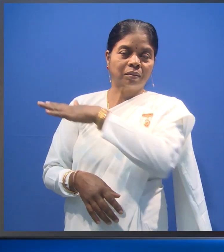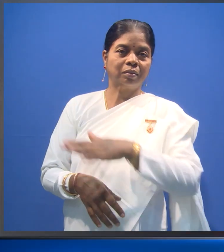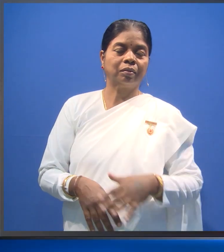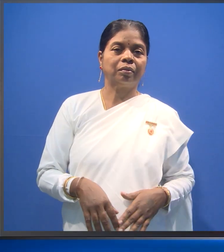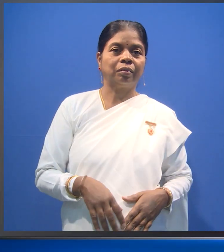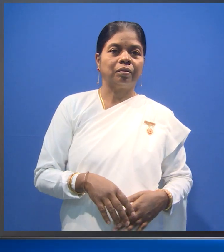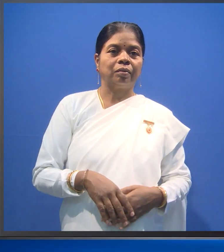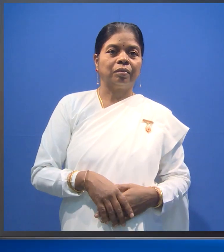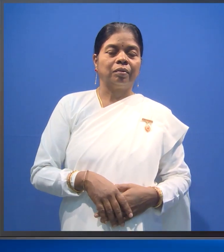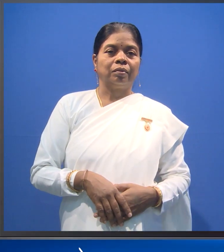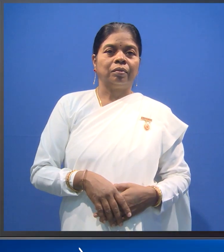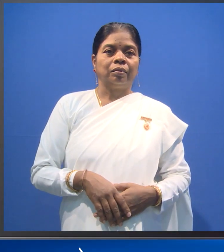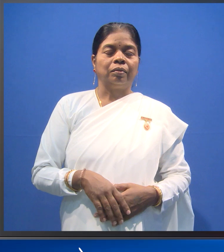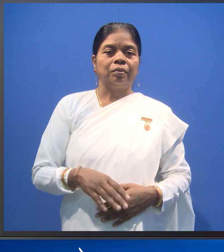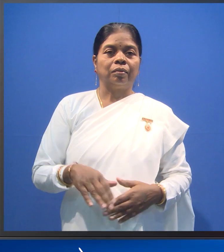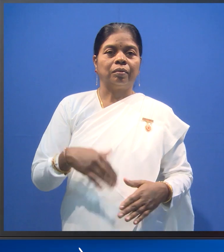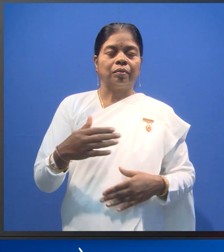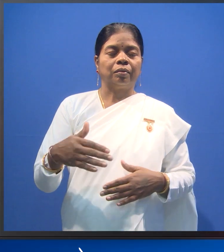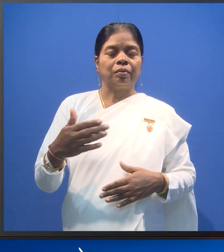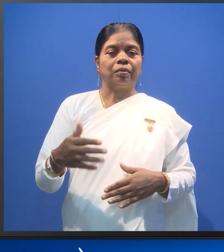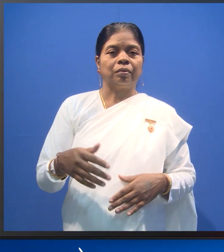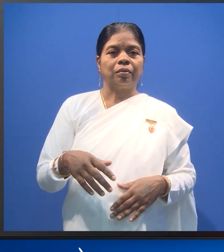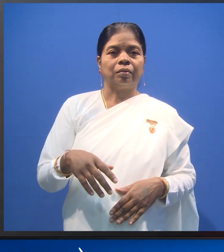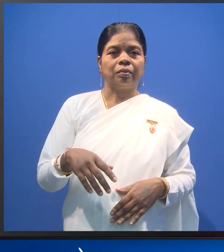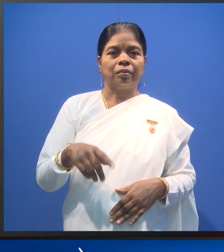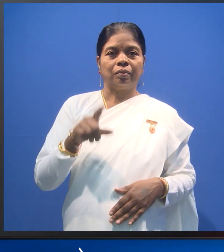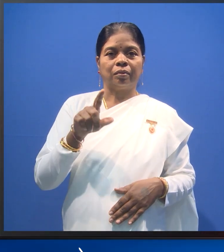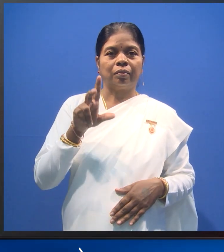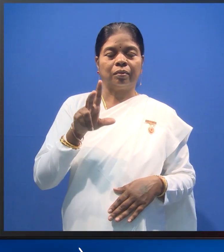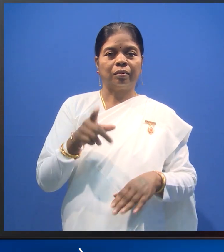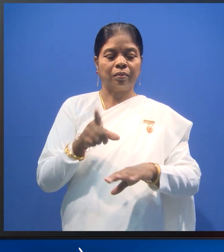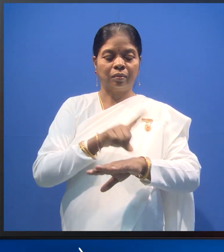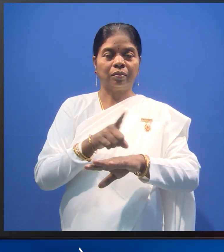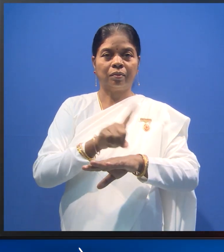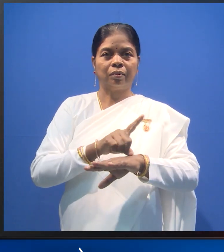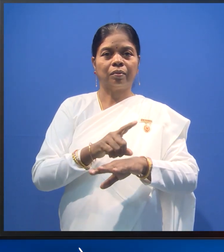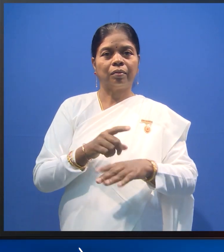दिले. असे जवळजवळ एक आठवडा चालू राहिले.